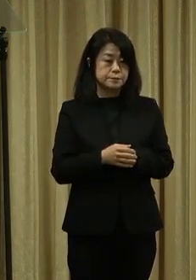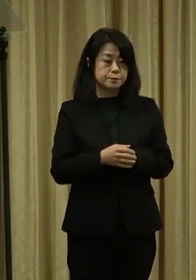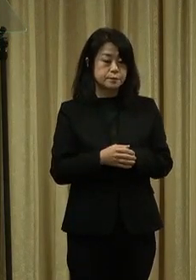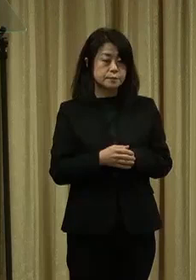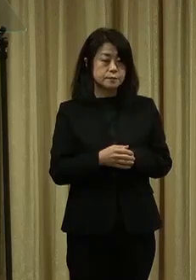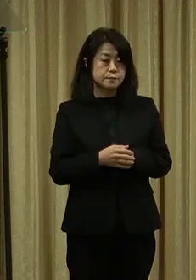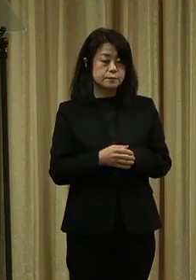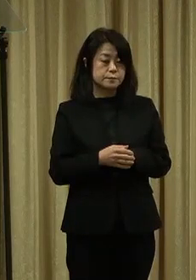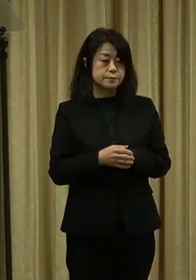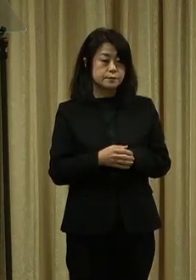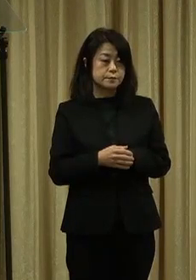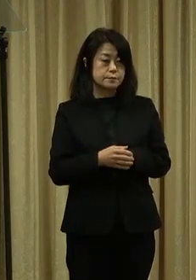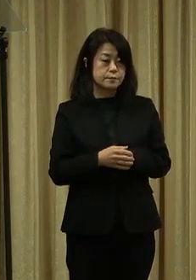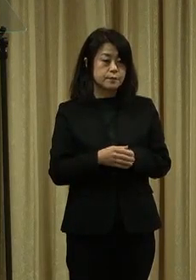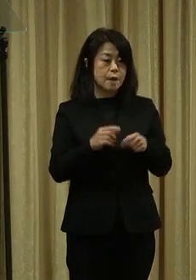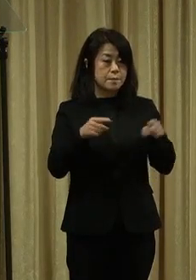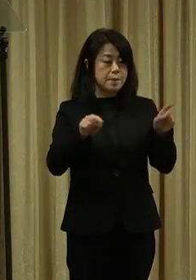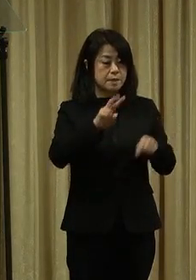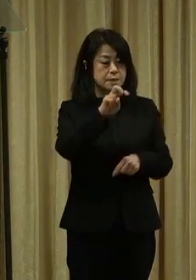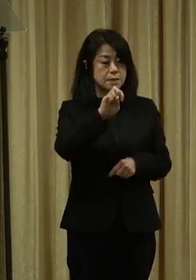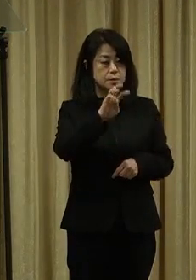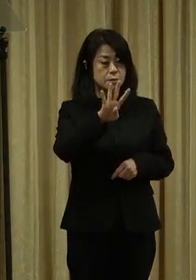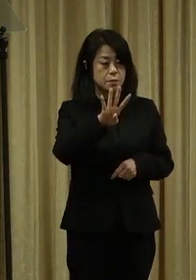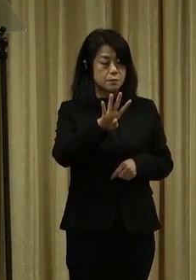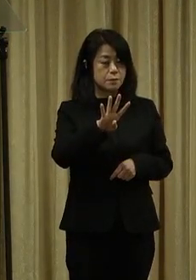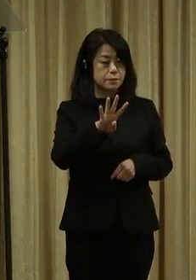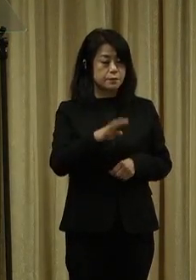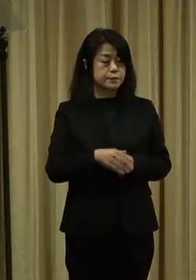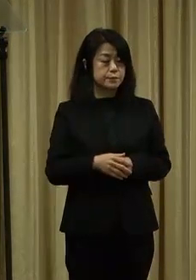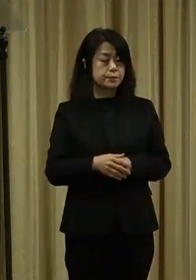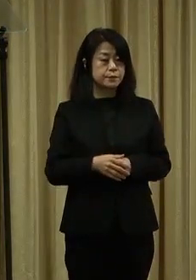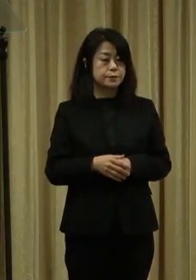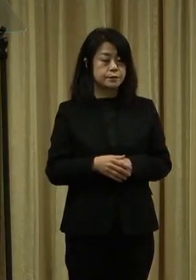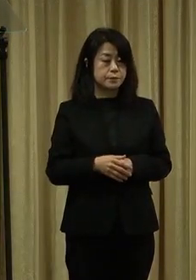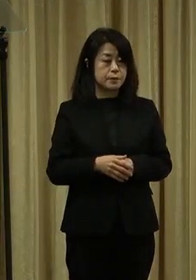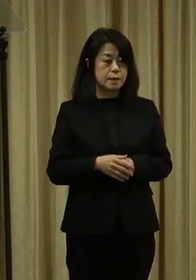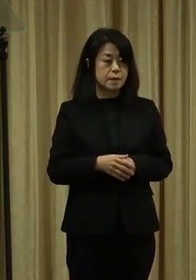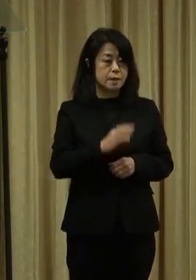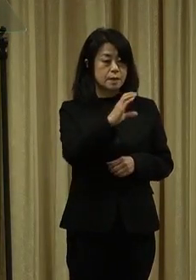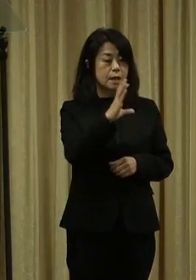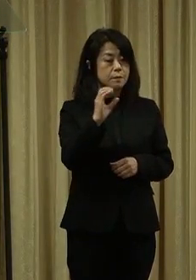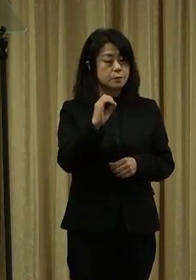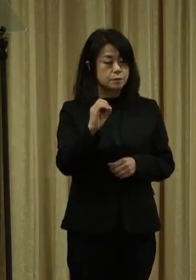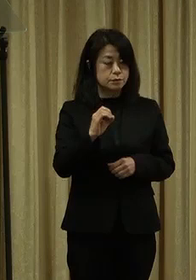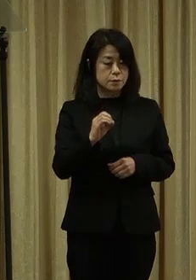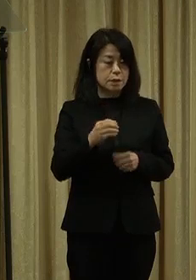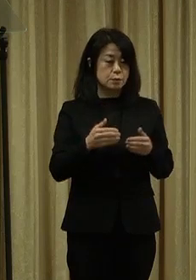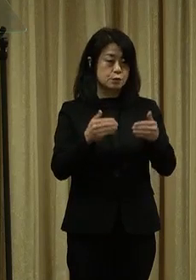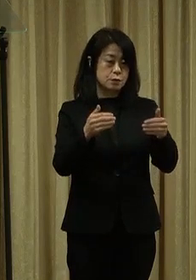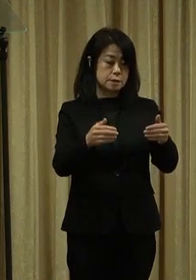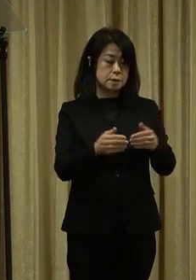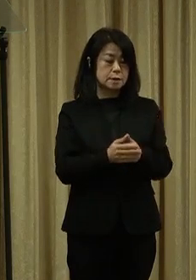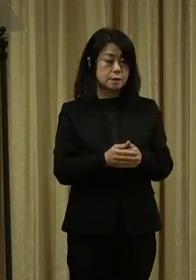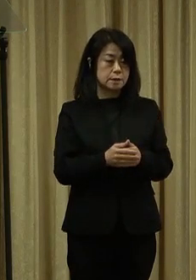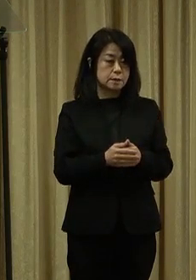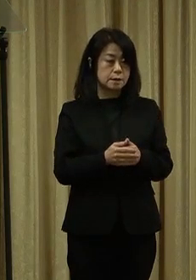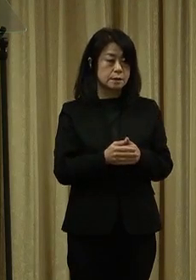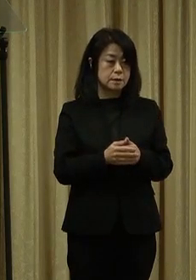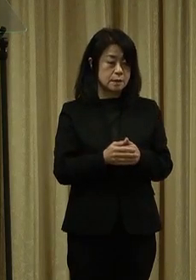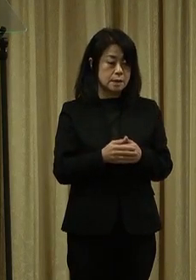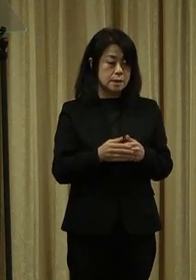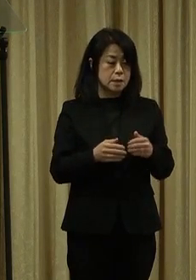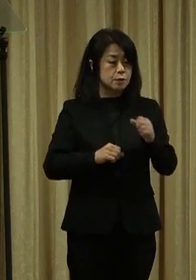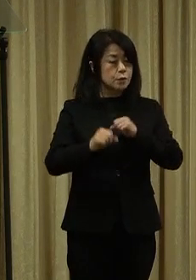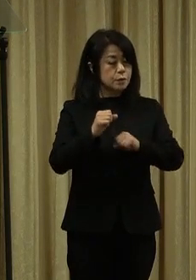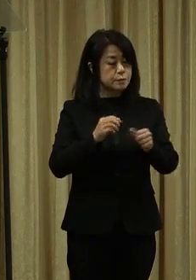次に1ページ飛びますが24ページをご覧ください。カーボンニュートラルの推進です。民間部門の取り組み